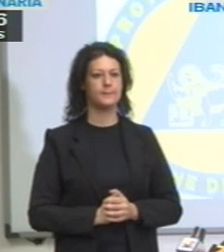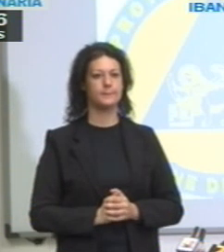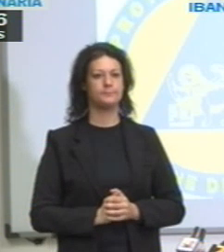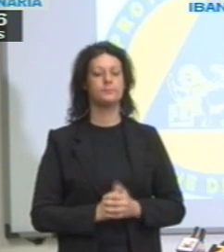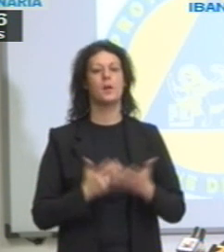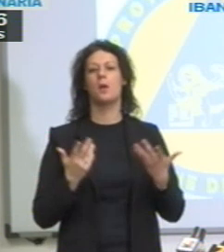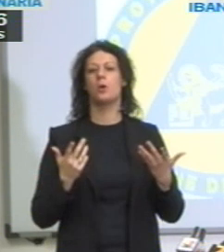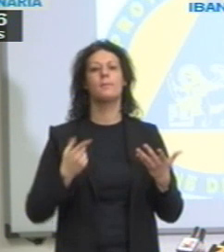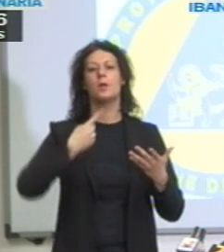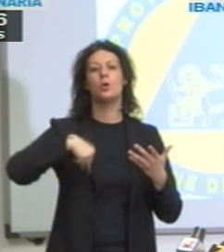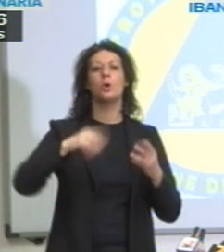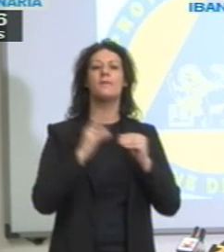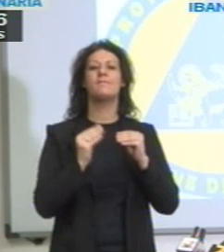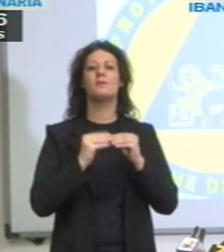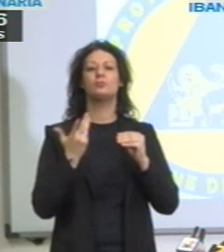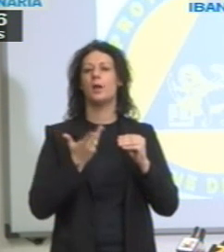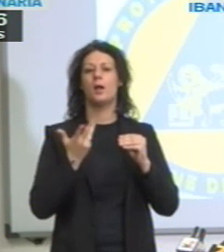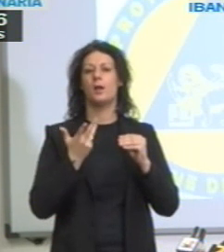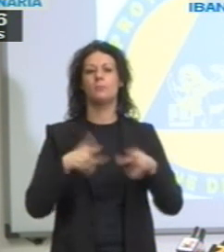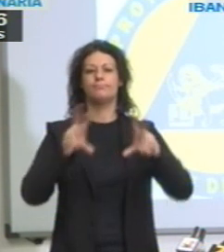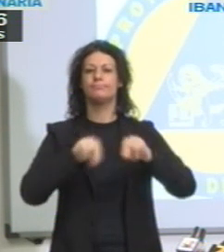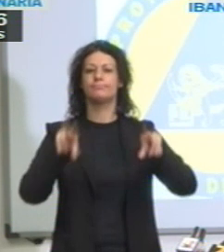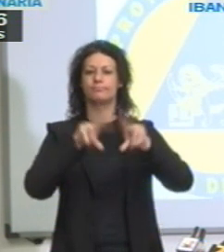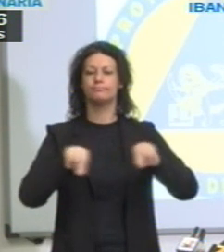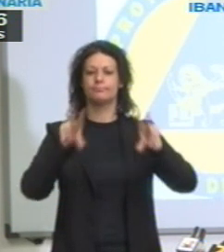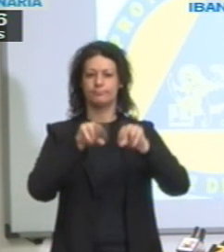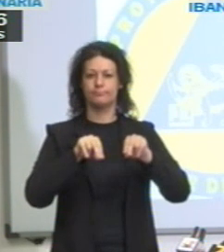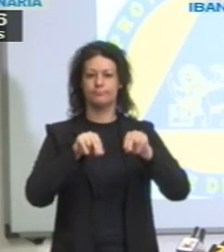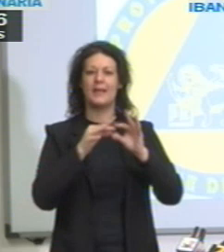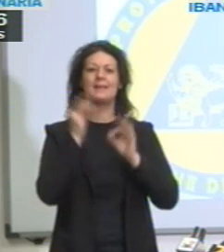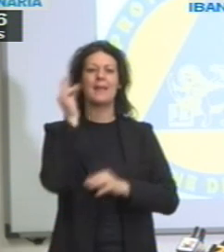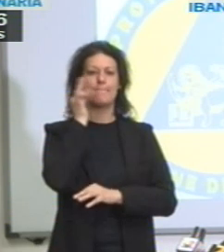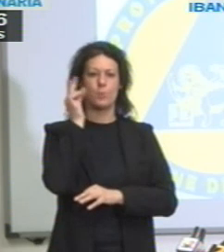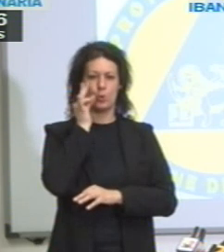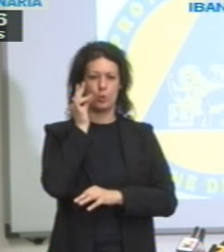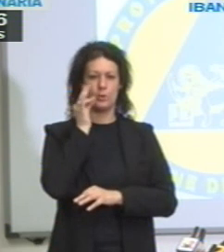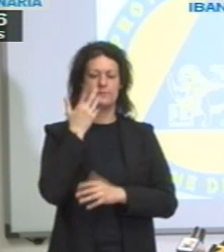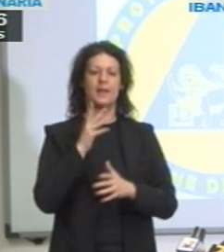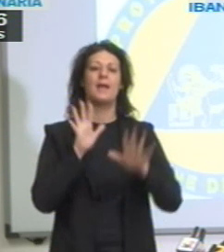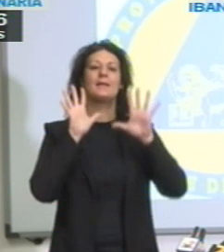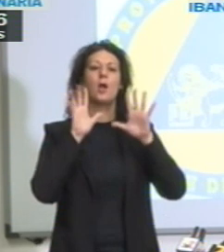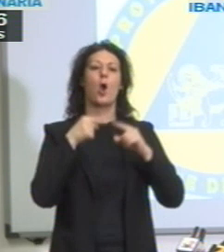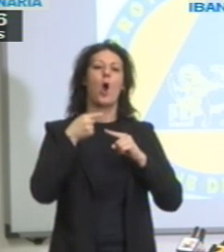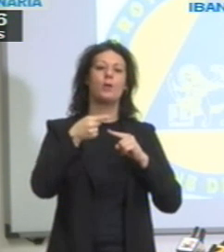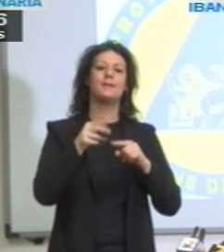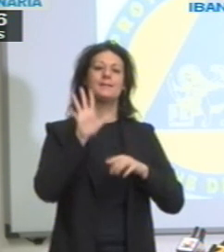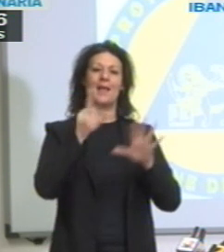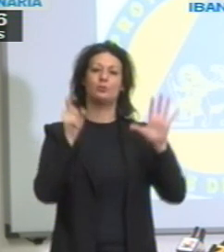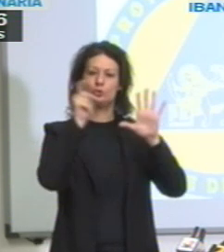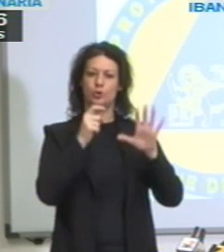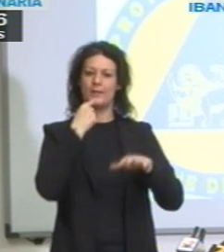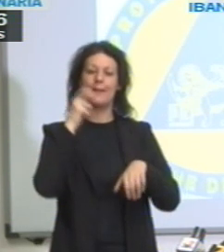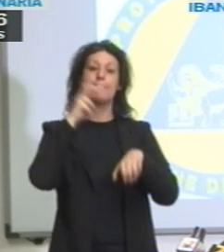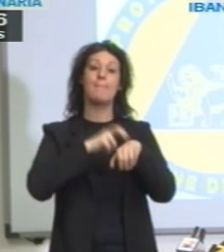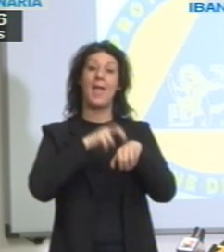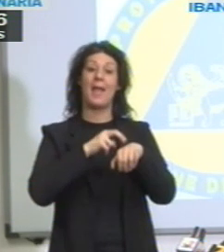noi facciamo ciclicamente il tamponamento 10-20, come l'abbiamo chiamato noi, 10 giorni per i medici sovraesposti, diciamo,